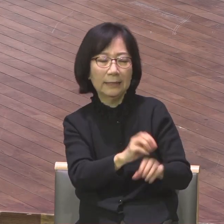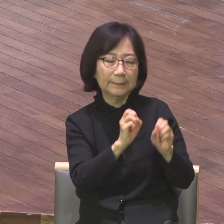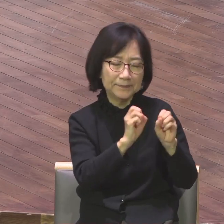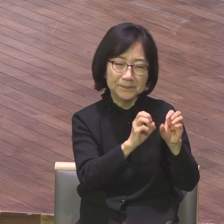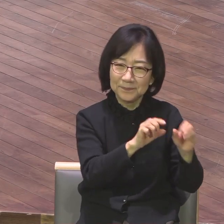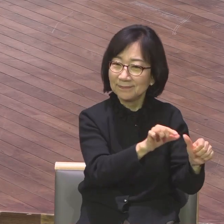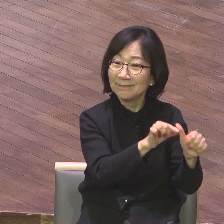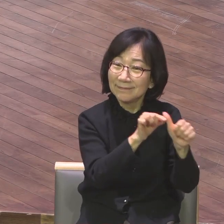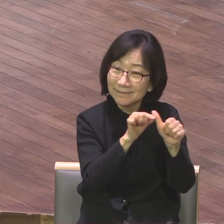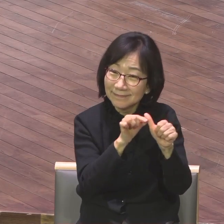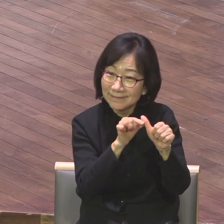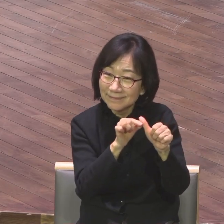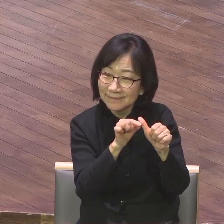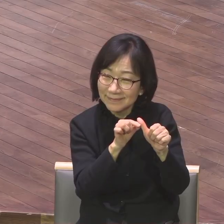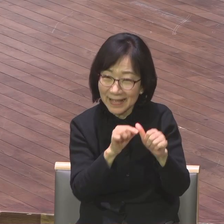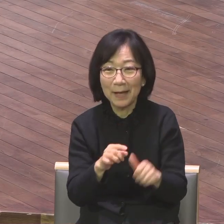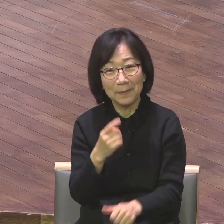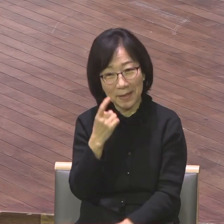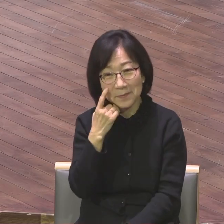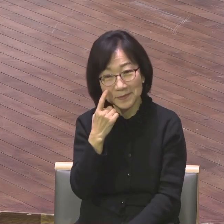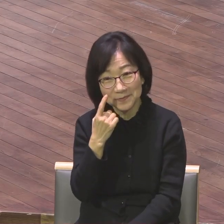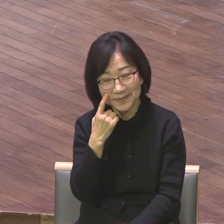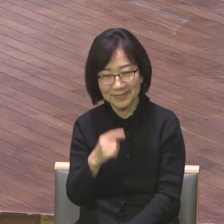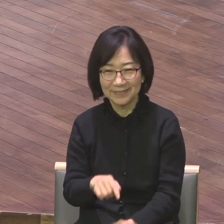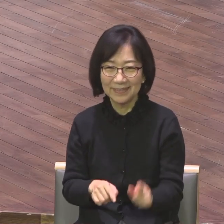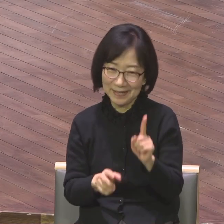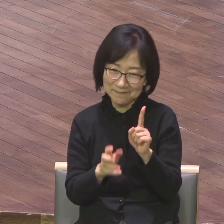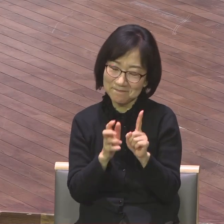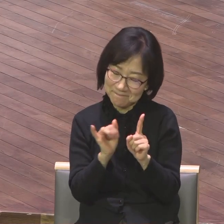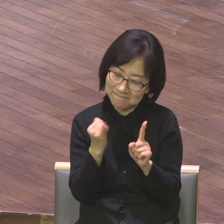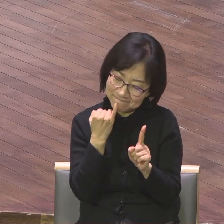그런 마음을 가지고 한번 해보자. 한 명.